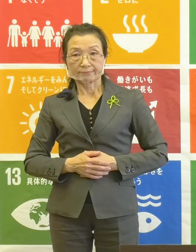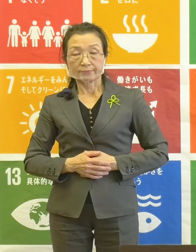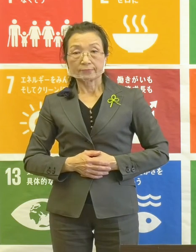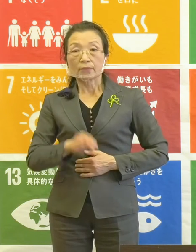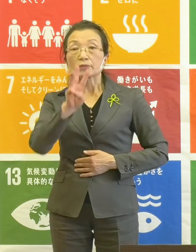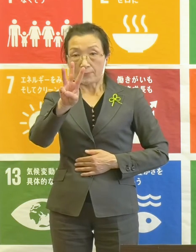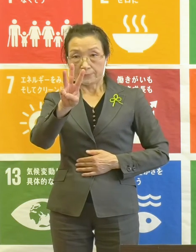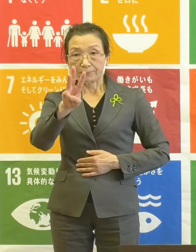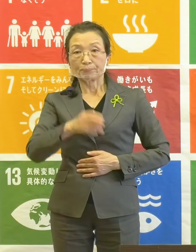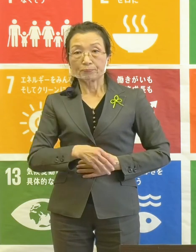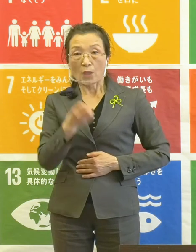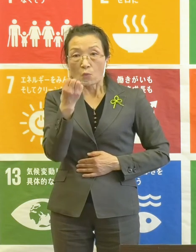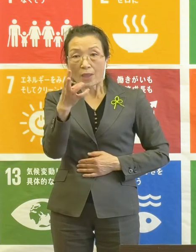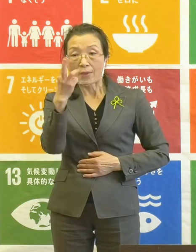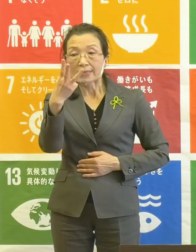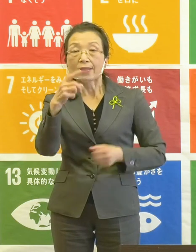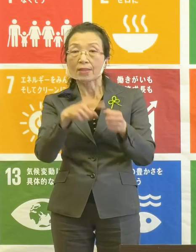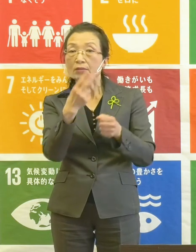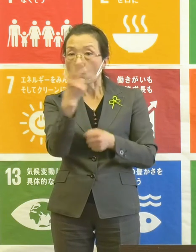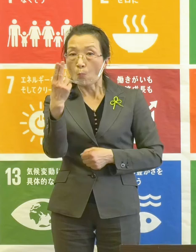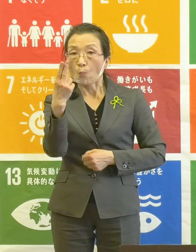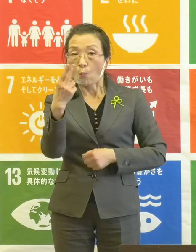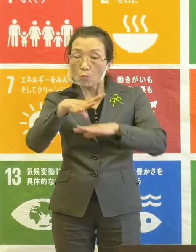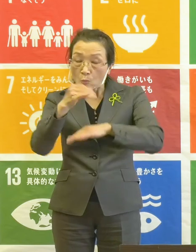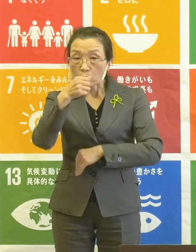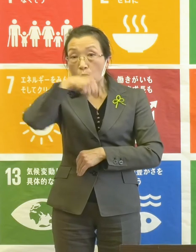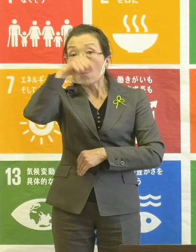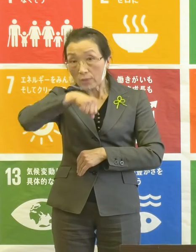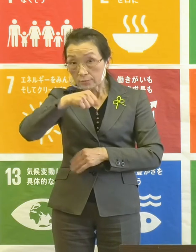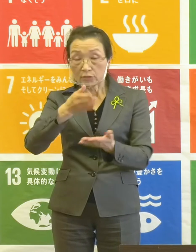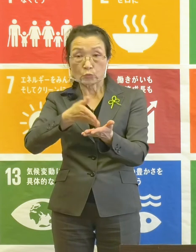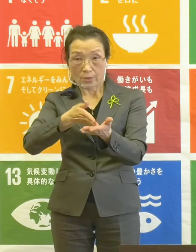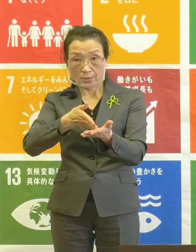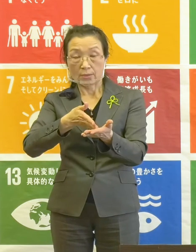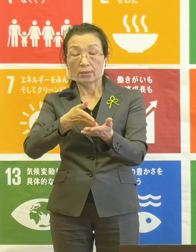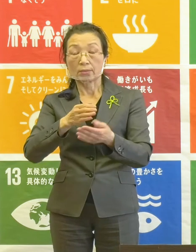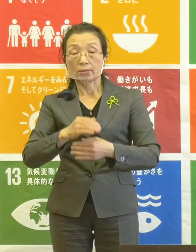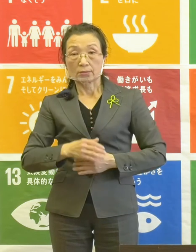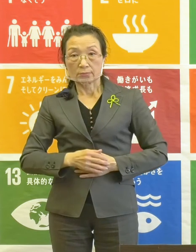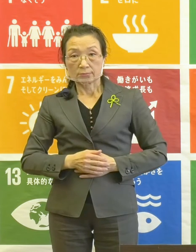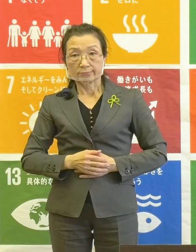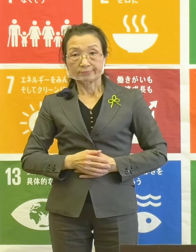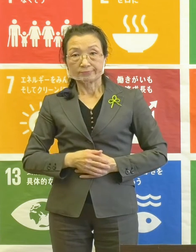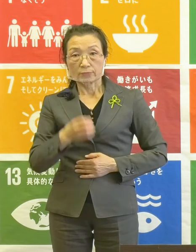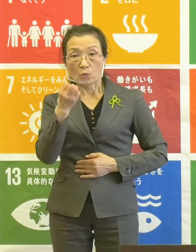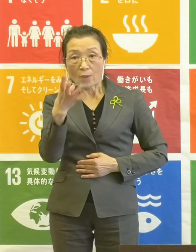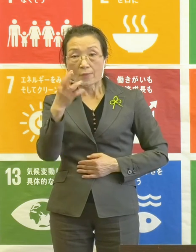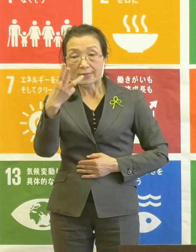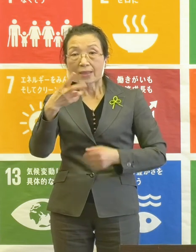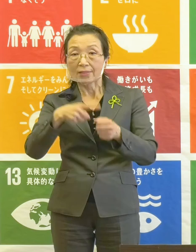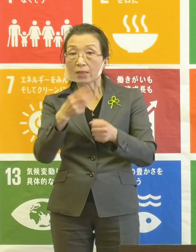括弧3番、令和3年度当初予算の概要について。令和3年